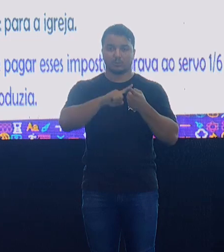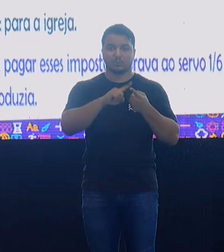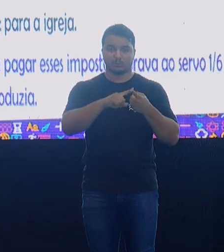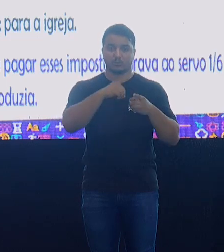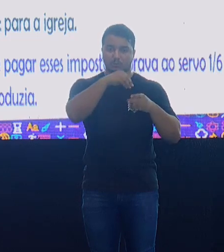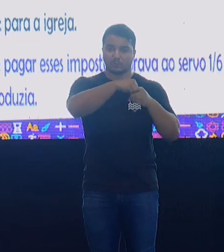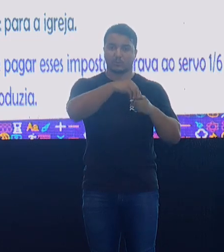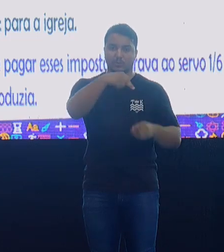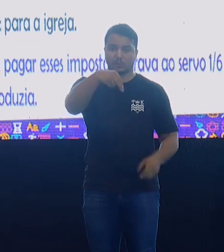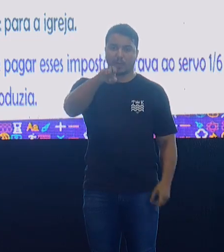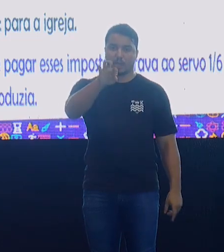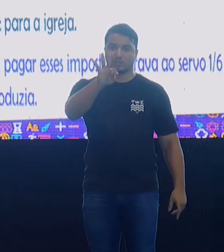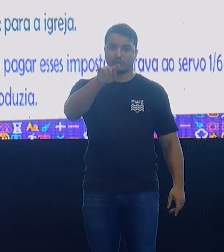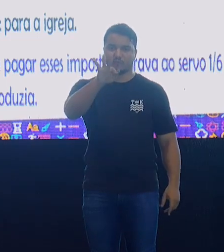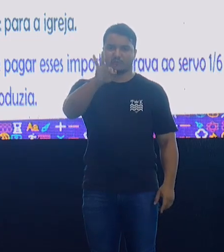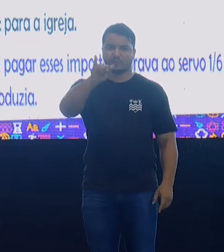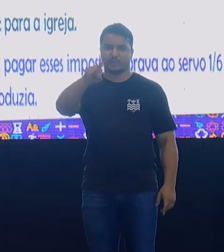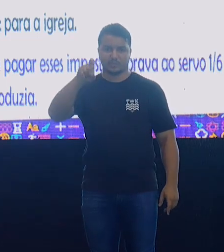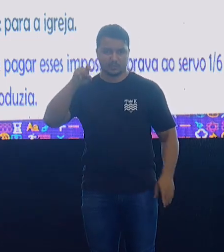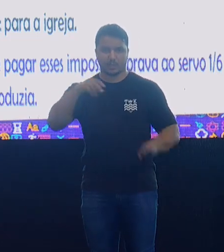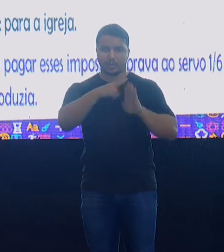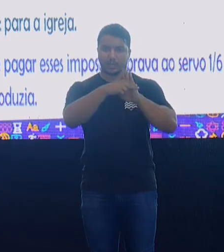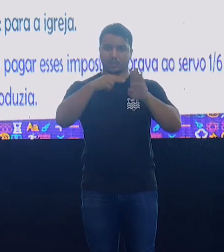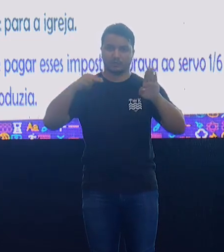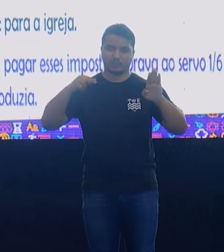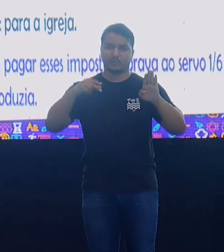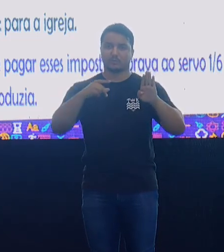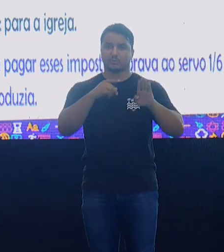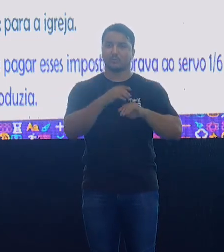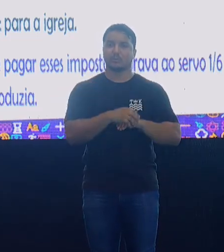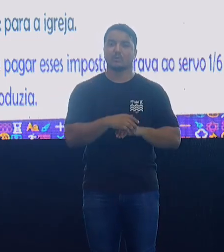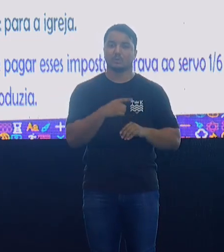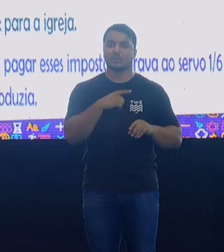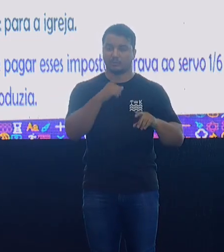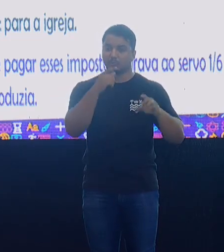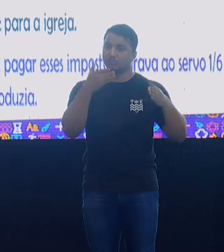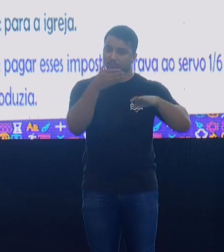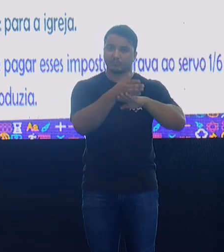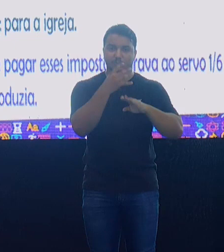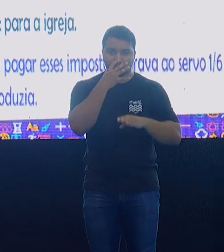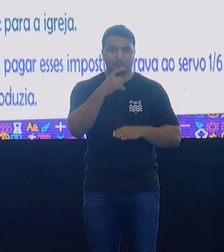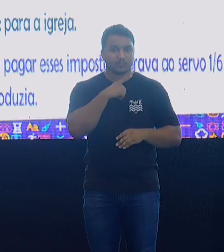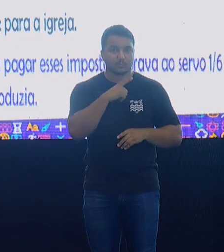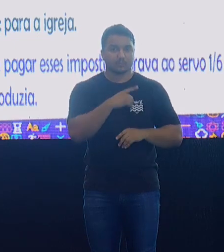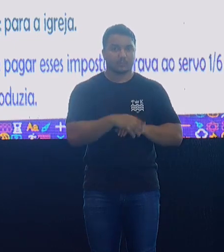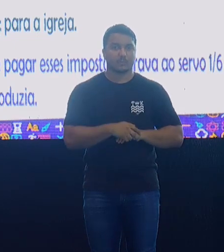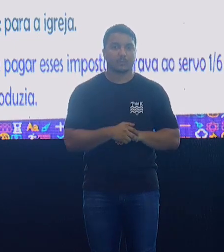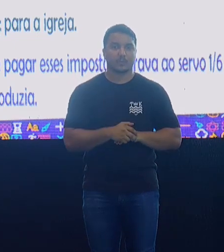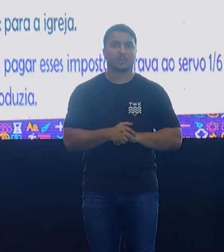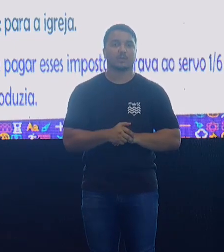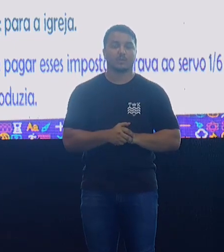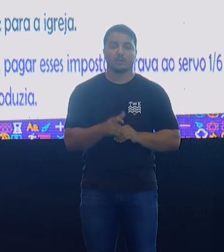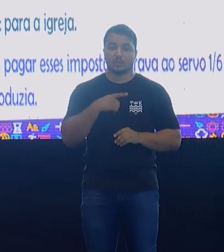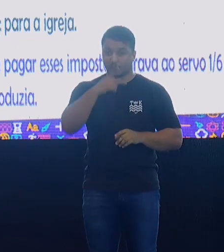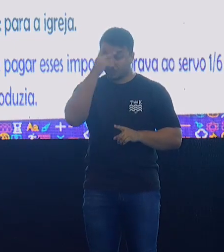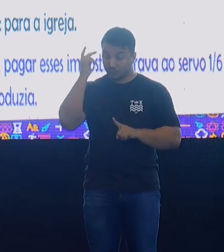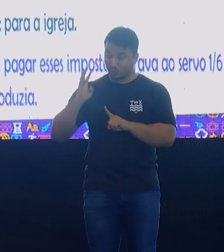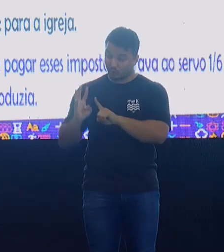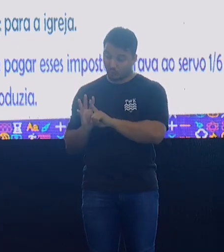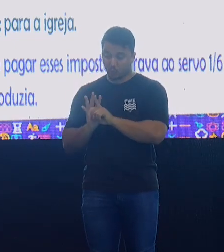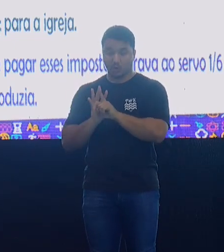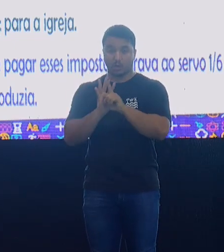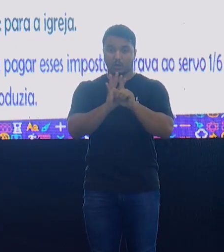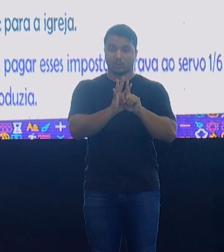Netflix, tá? É lá que ele vai mostrar exatamente como é que o senhor feudal fazia. Ele levava 4 cavaleiros com ele.